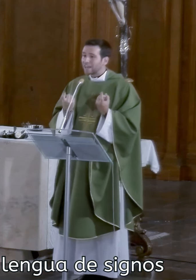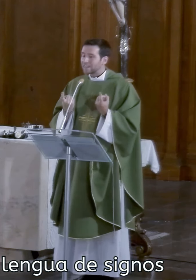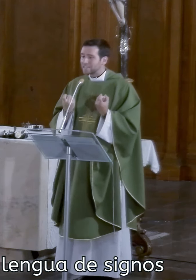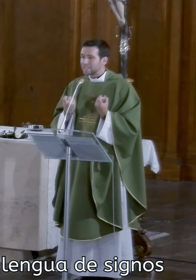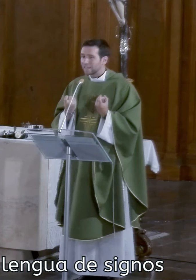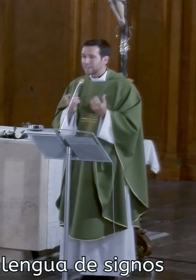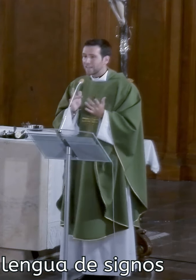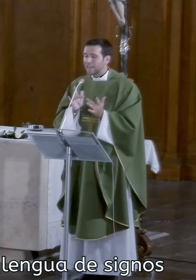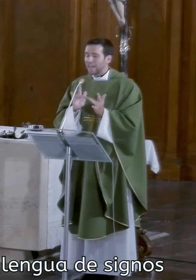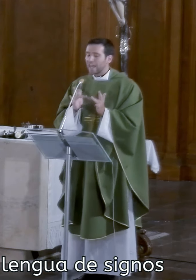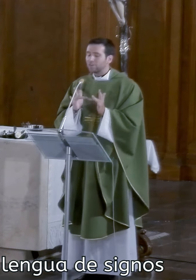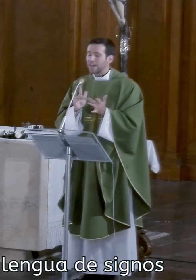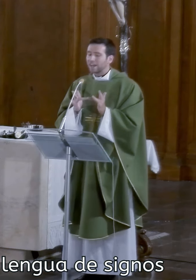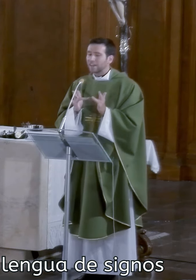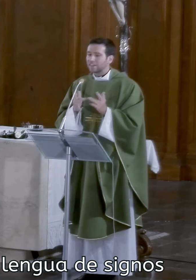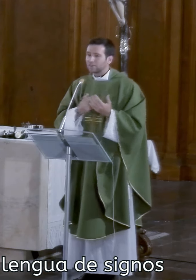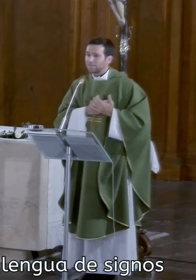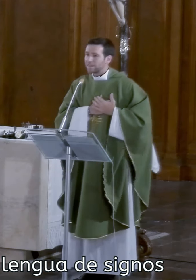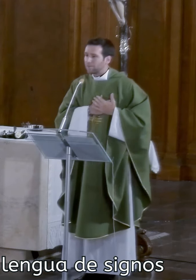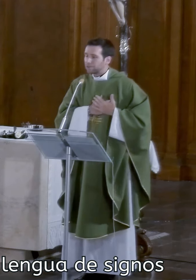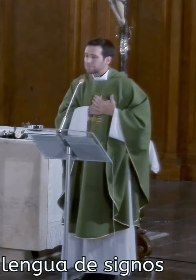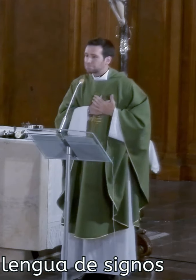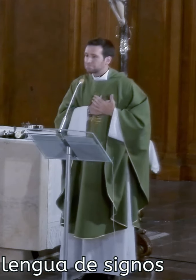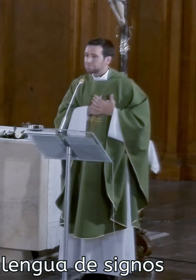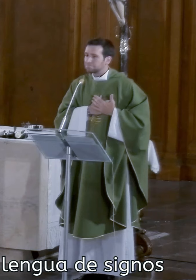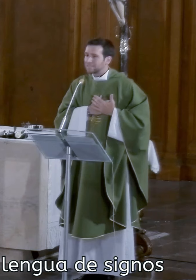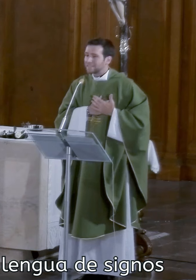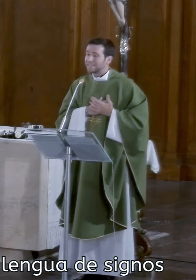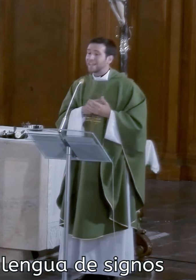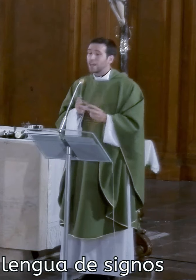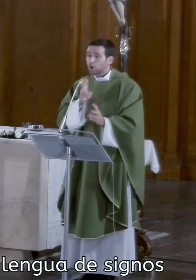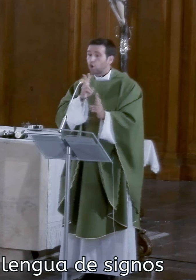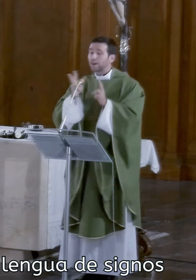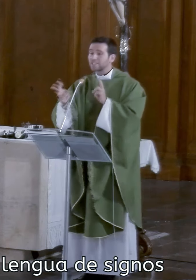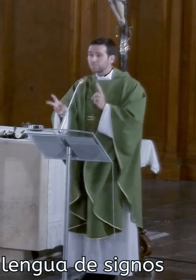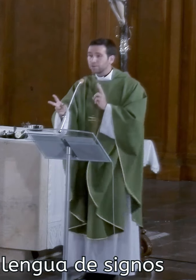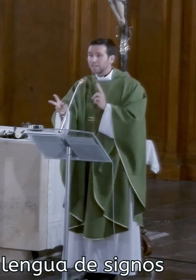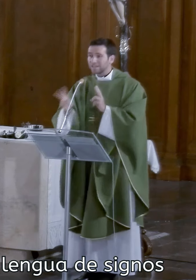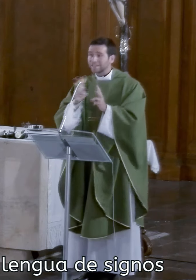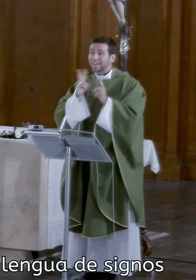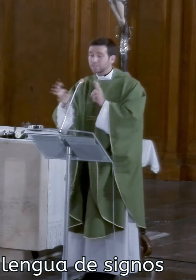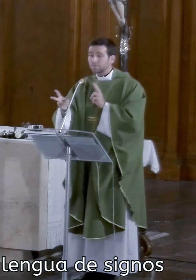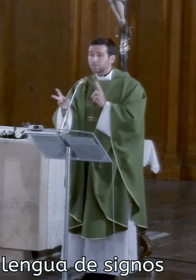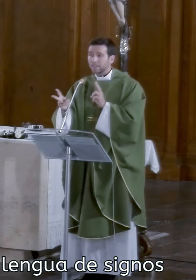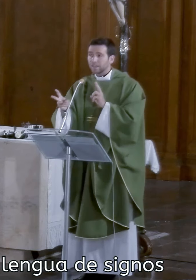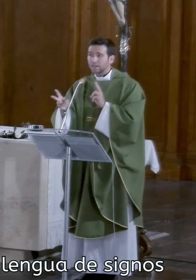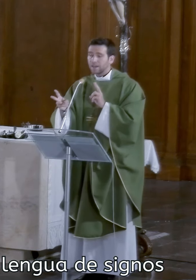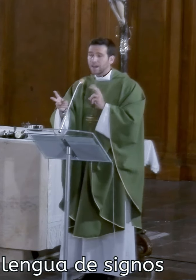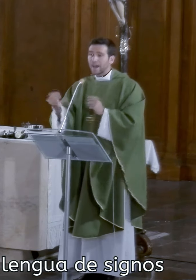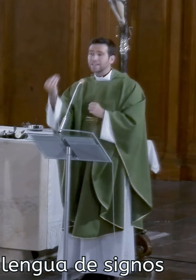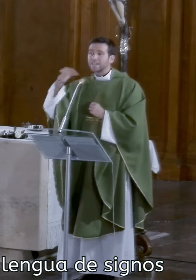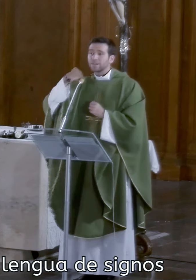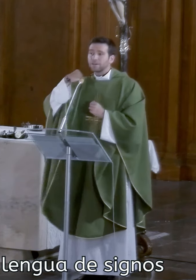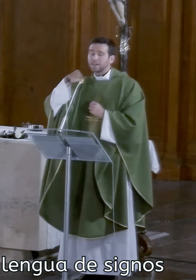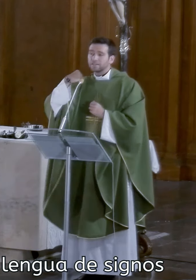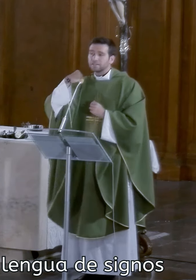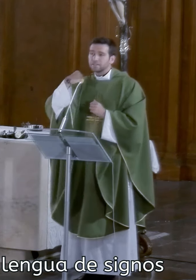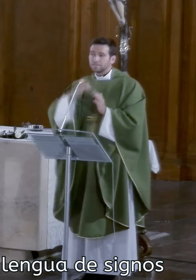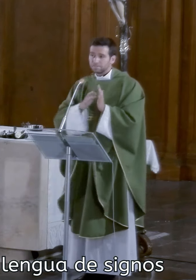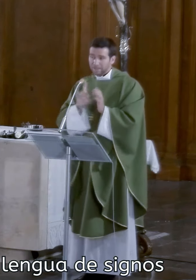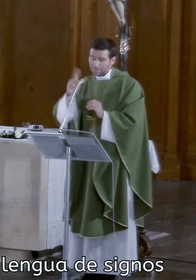una necesidad, en una relación de amor, de corresponder, de responder a esa